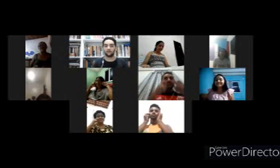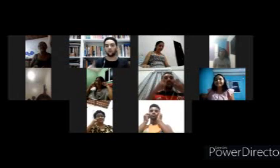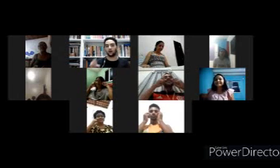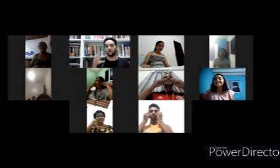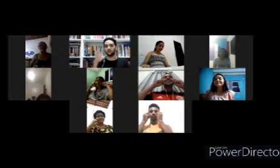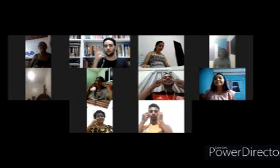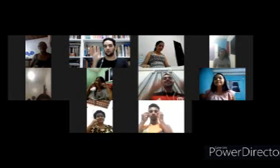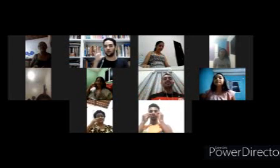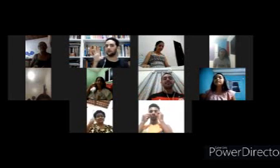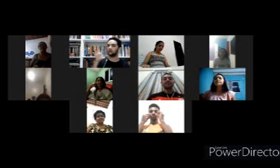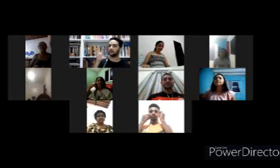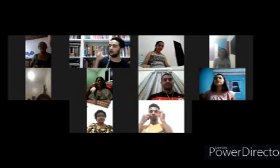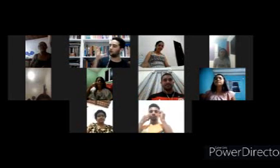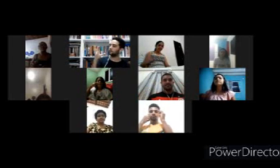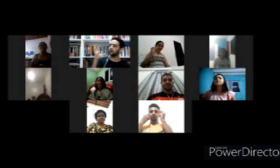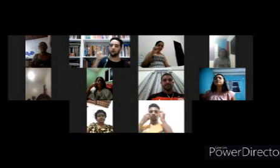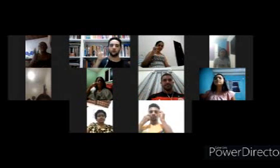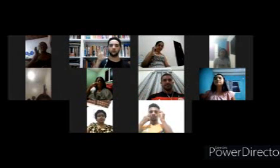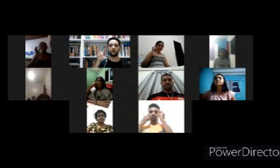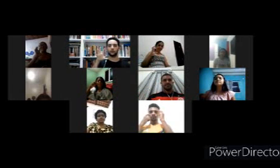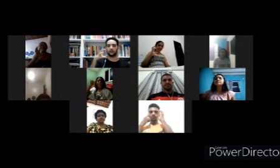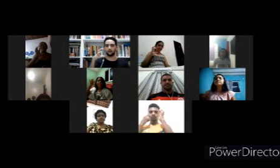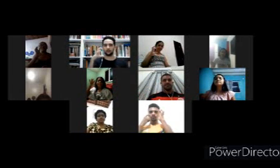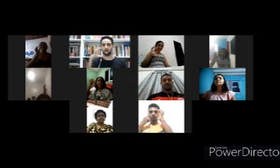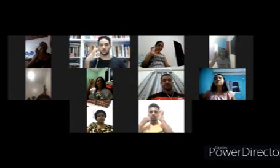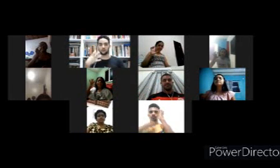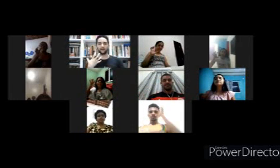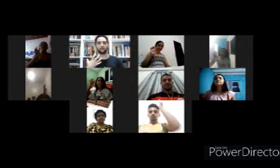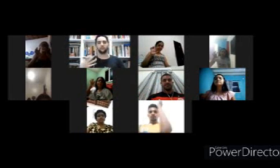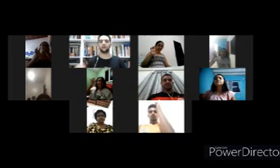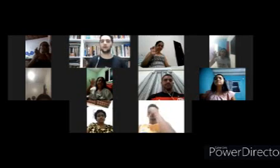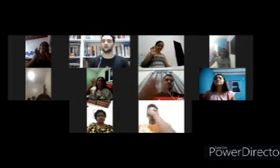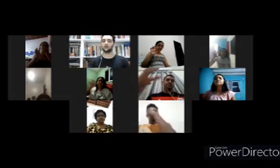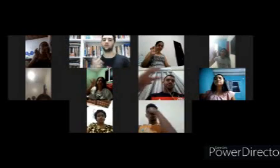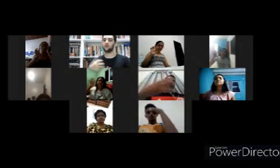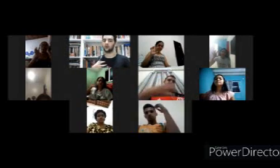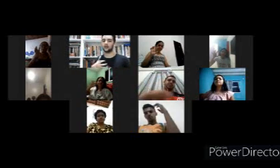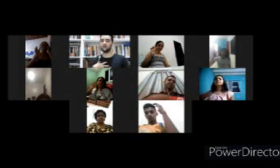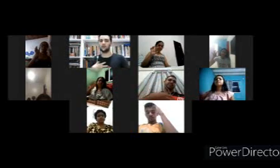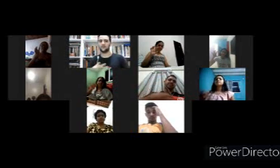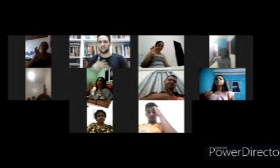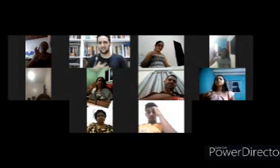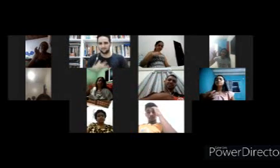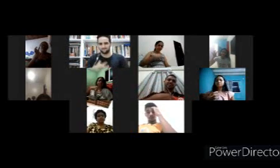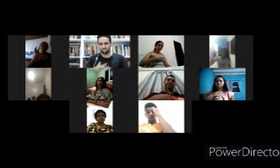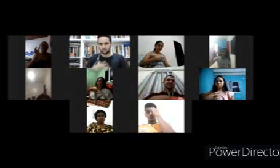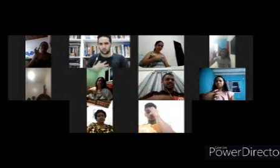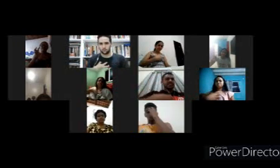Bravo é a mesma configuração e sinal de sentimento. Só que eu vou colocar aqui no meio e fazer tô